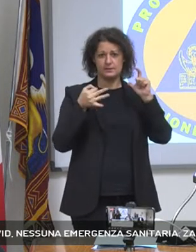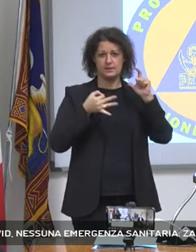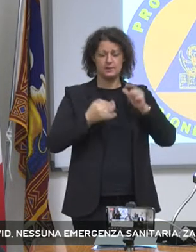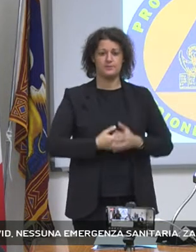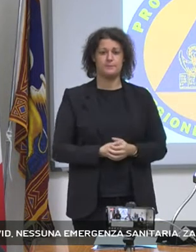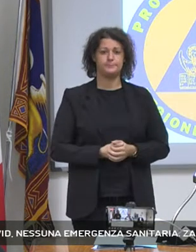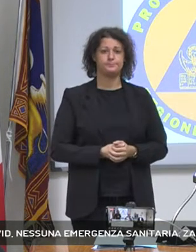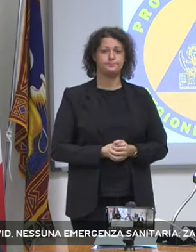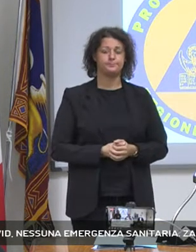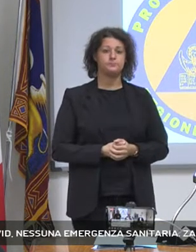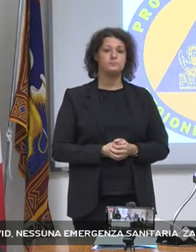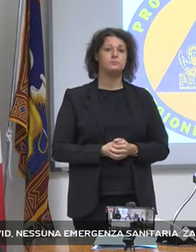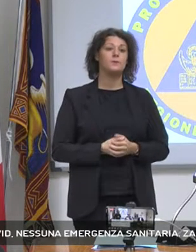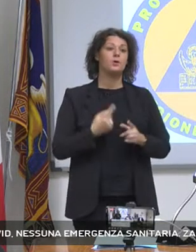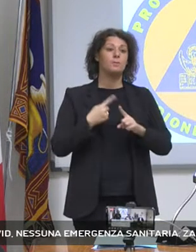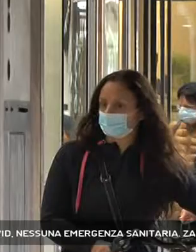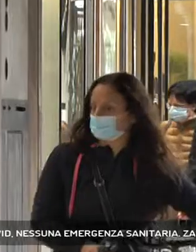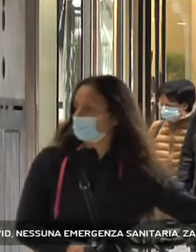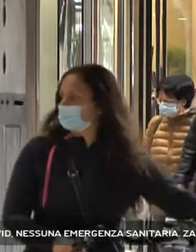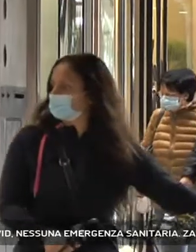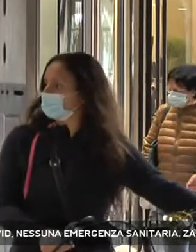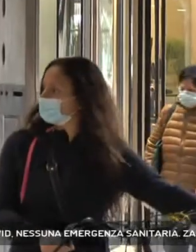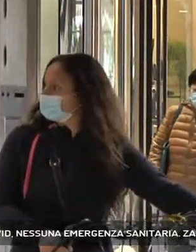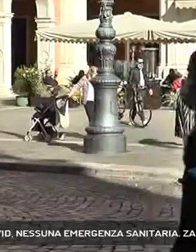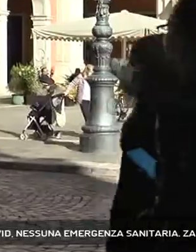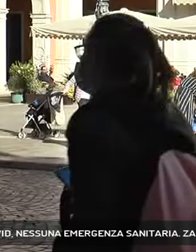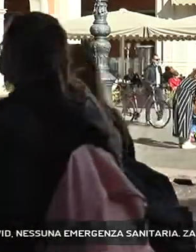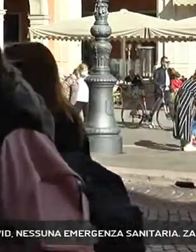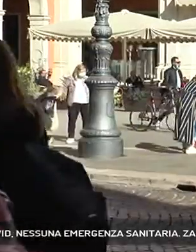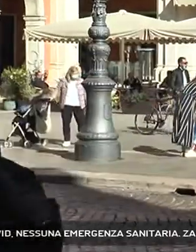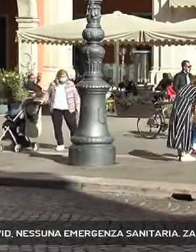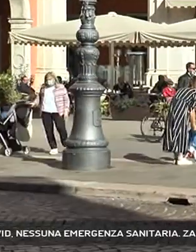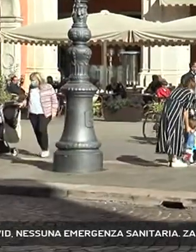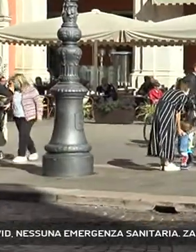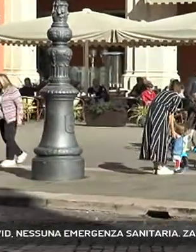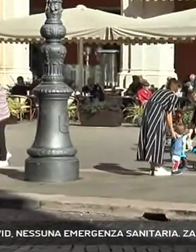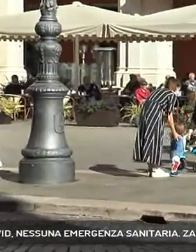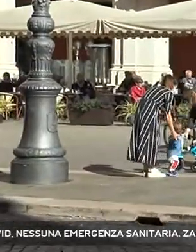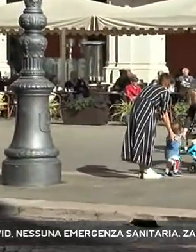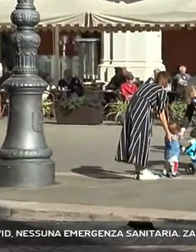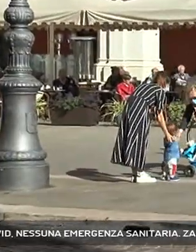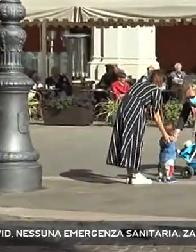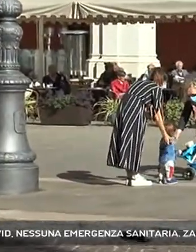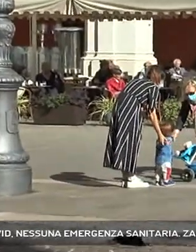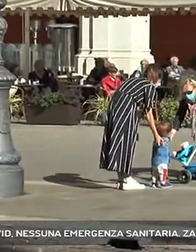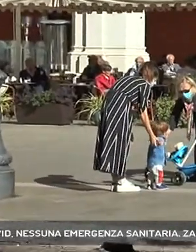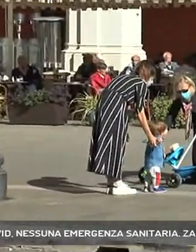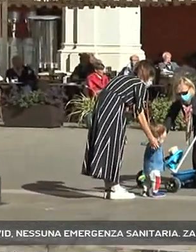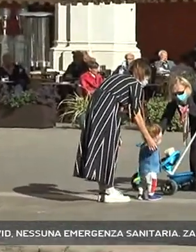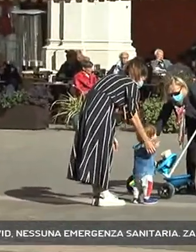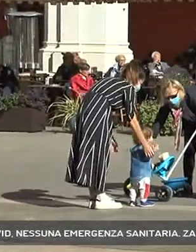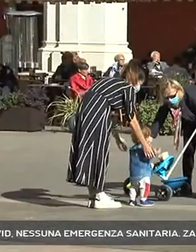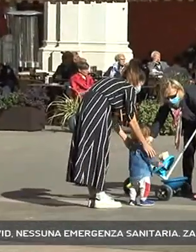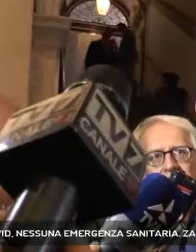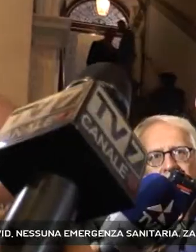dobbiamo evitare altre restrizioni, altre misure. Roma non deve imporre un nuovo lockdown, in questa direzione devono andare gli sforzi del Veneto. Lo